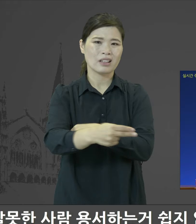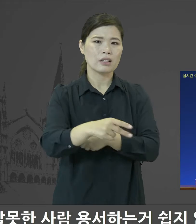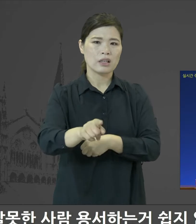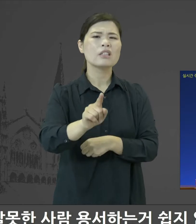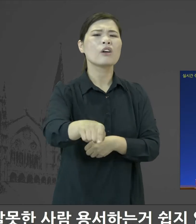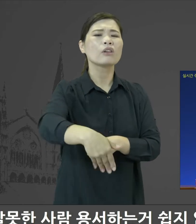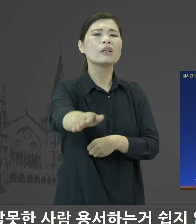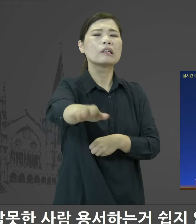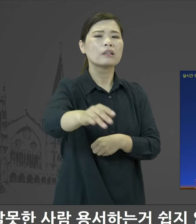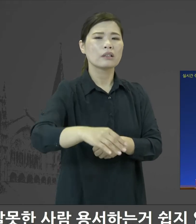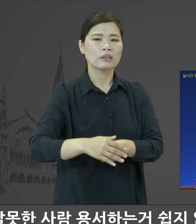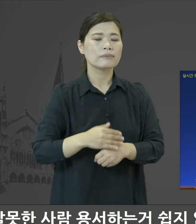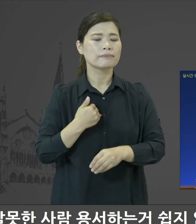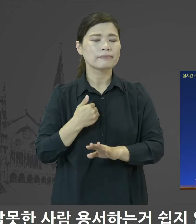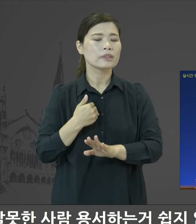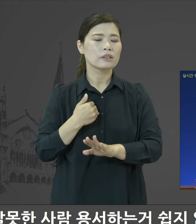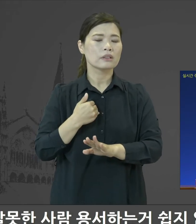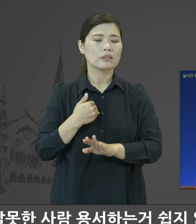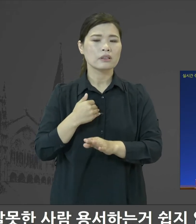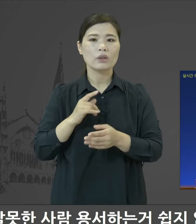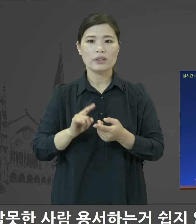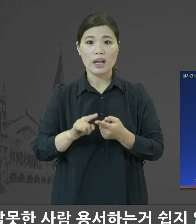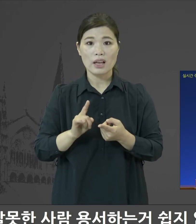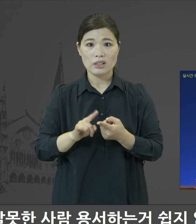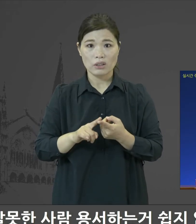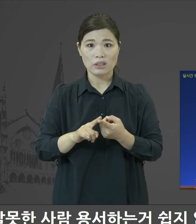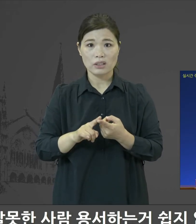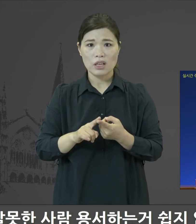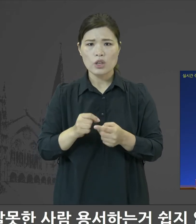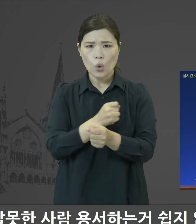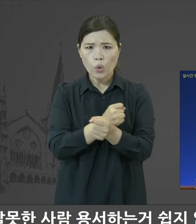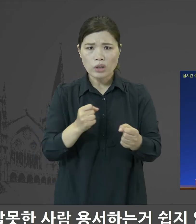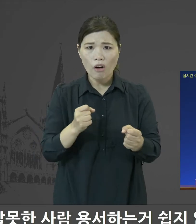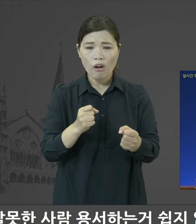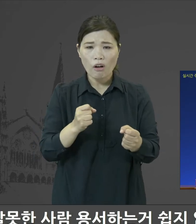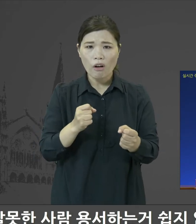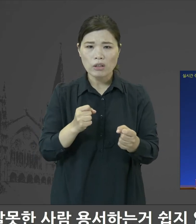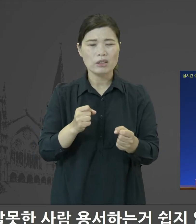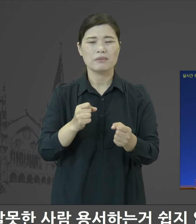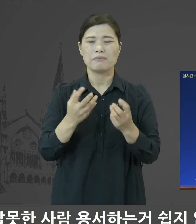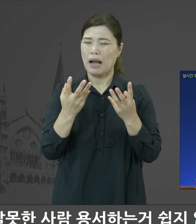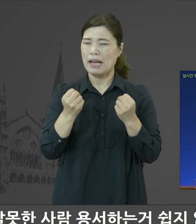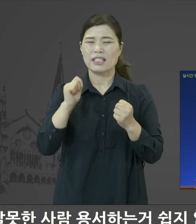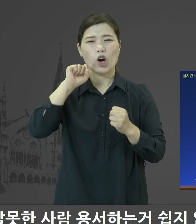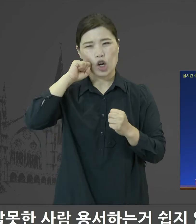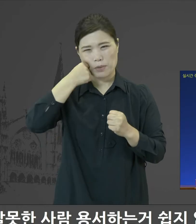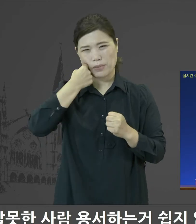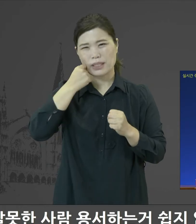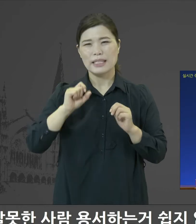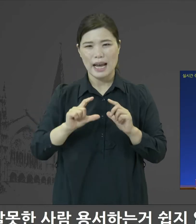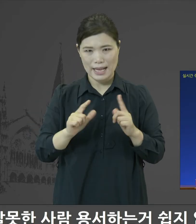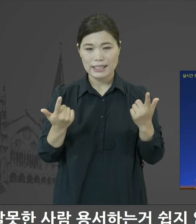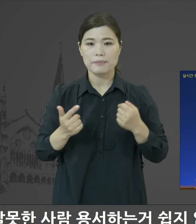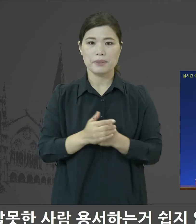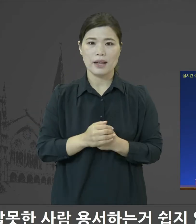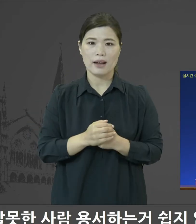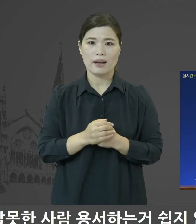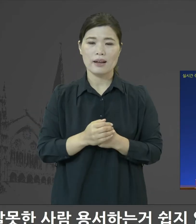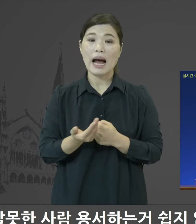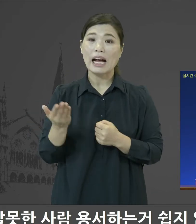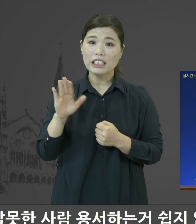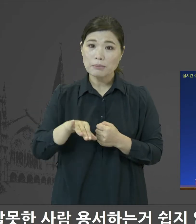산다, 여기까지 용서하는 것은 그다지 어렵지 않으리라고 생각을 합니다. 그 다음